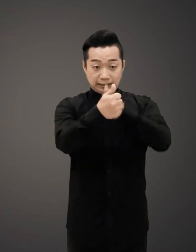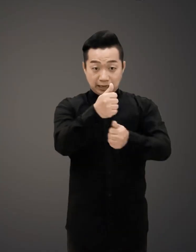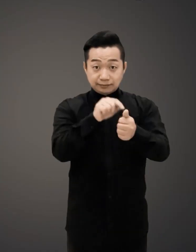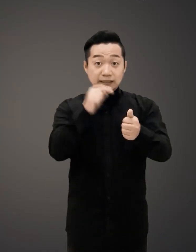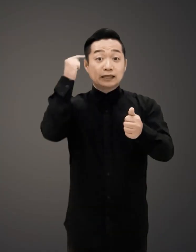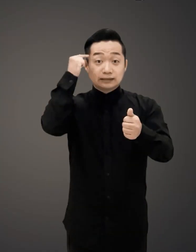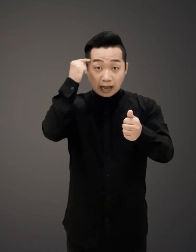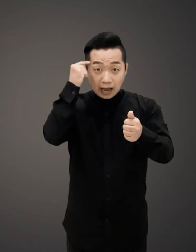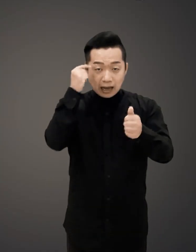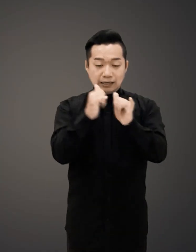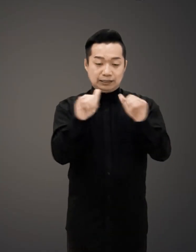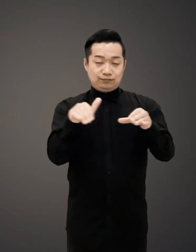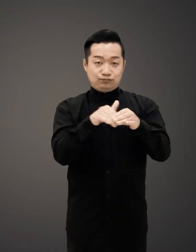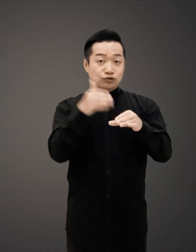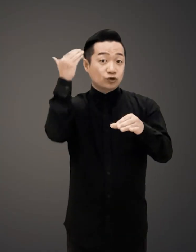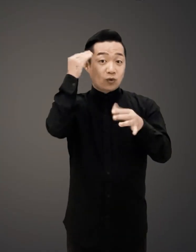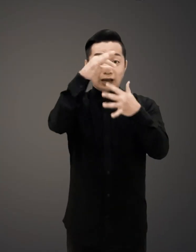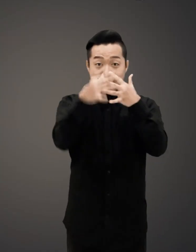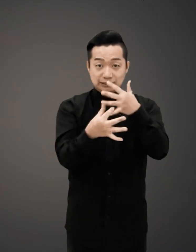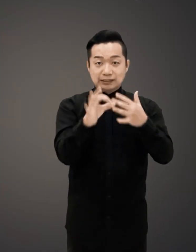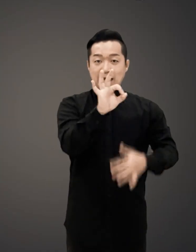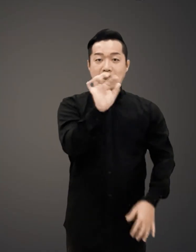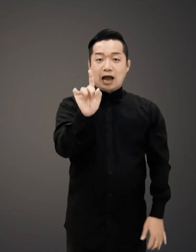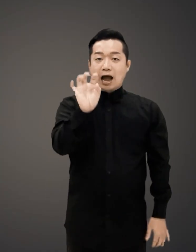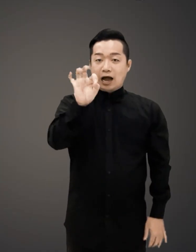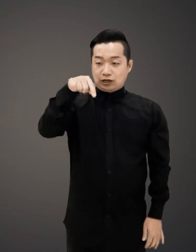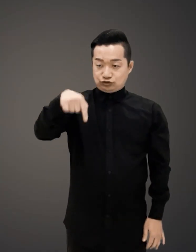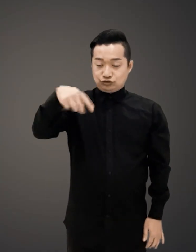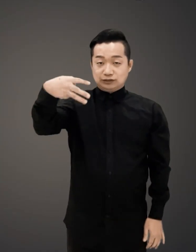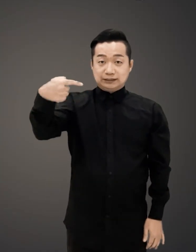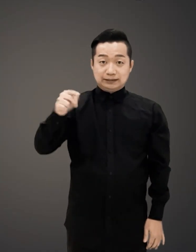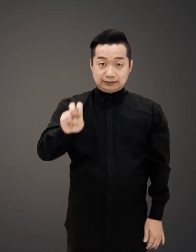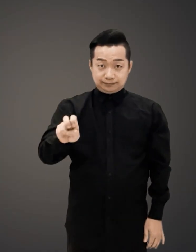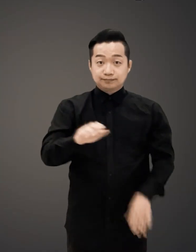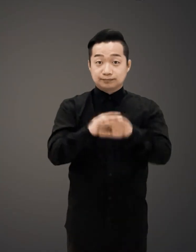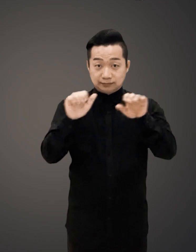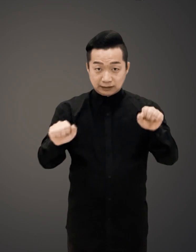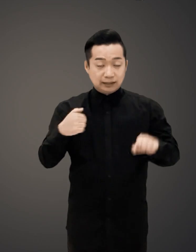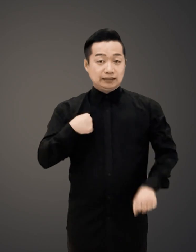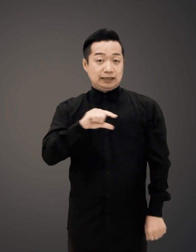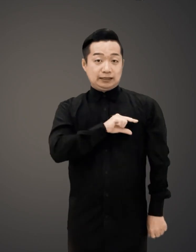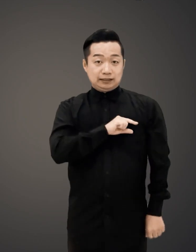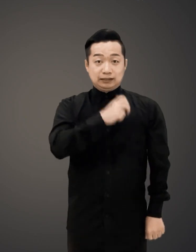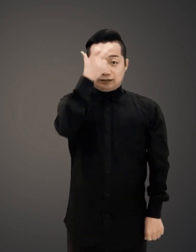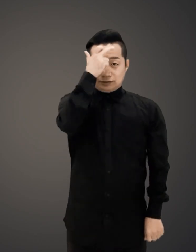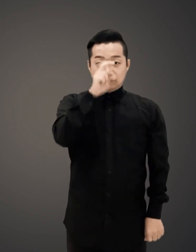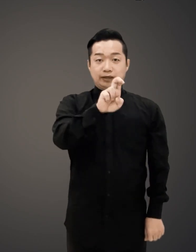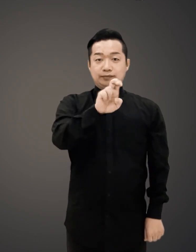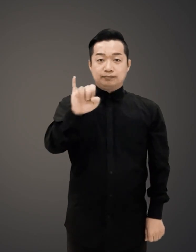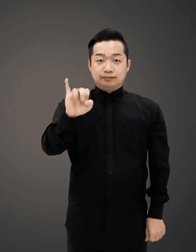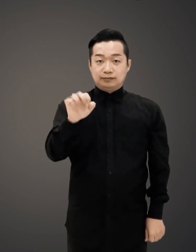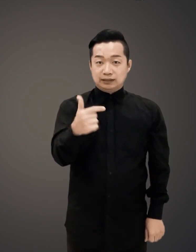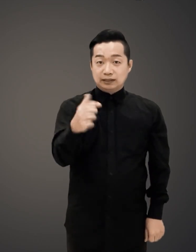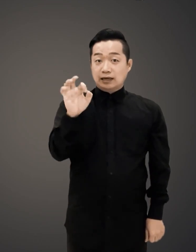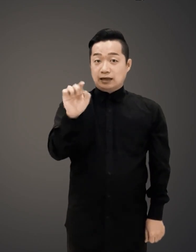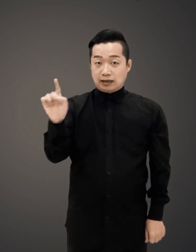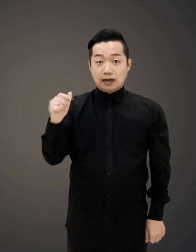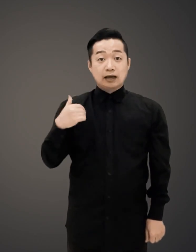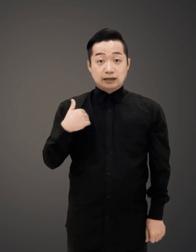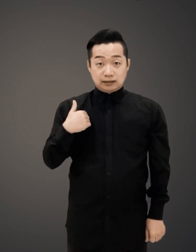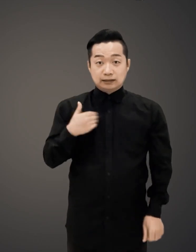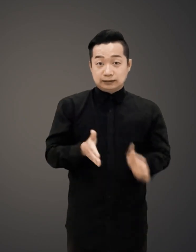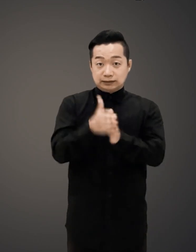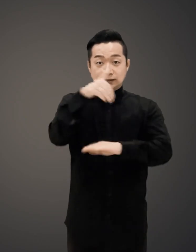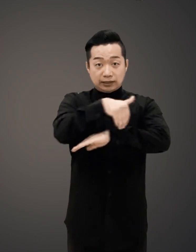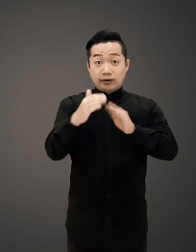다음 세대를 생각하는 인문교양 시리즈 아우름. 안녕하세요. 최미나입니다. 저는 도시계획가입니다.